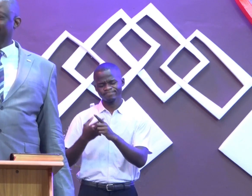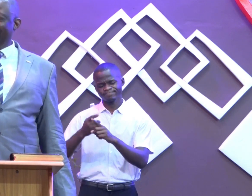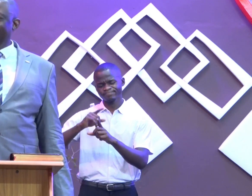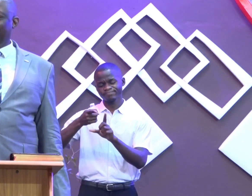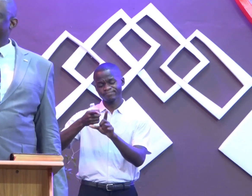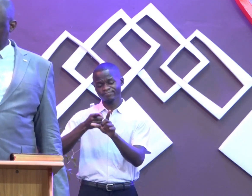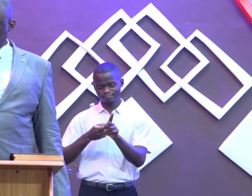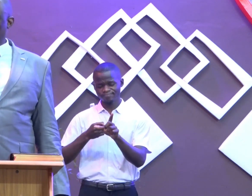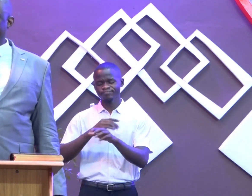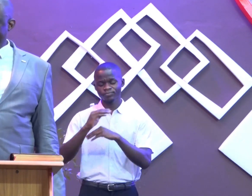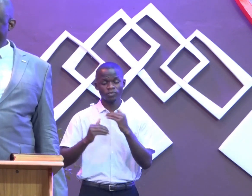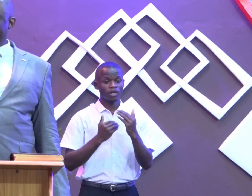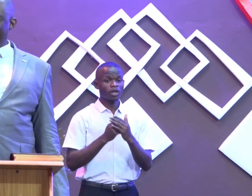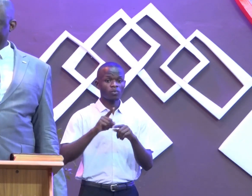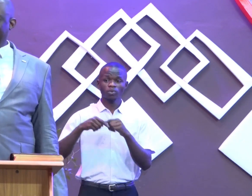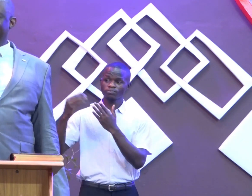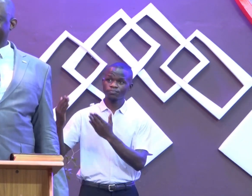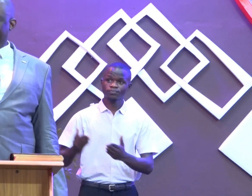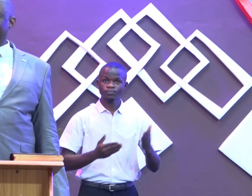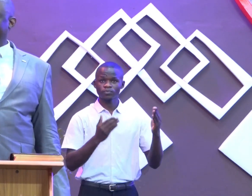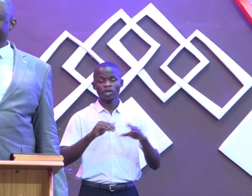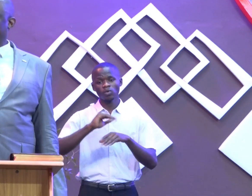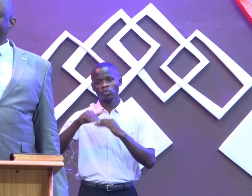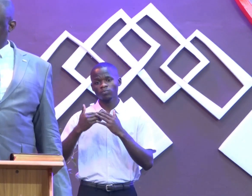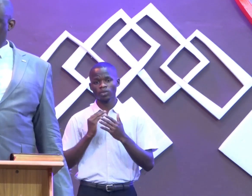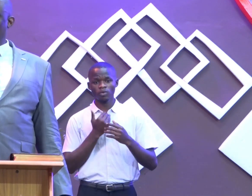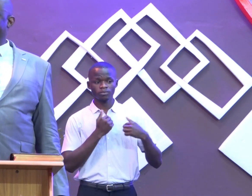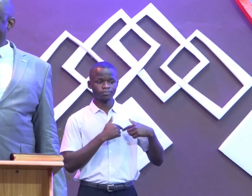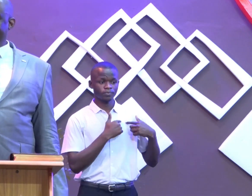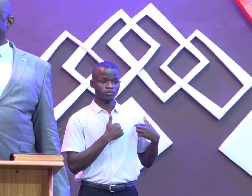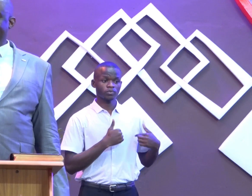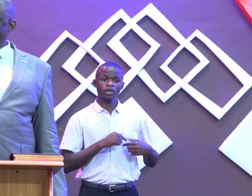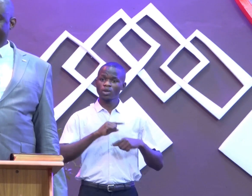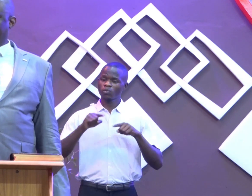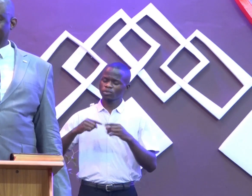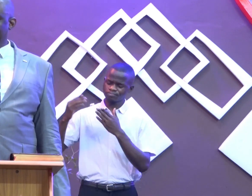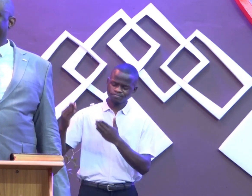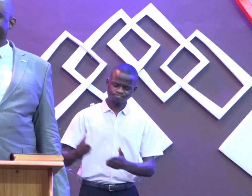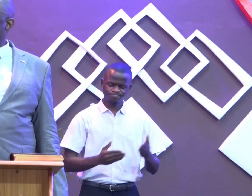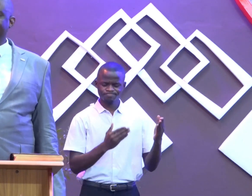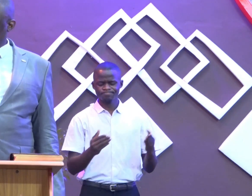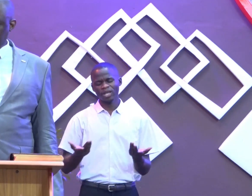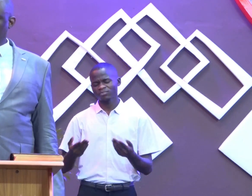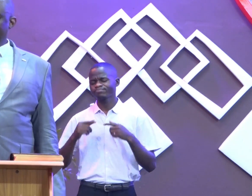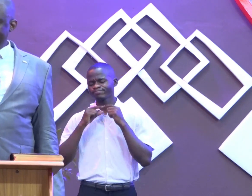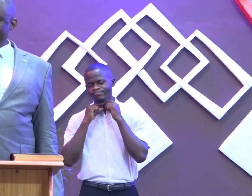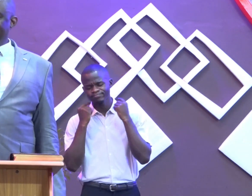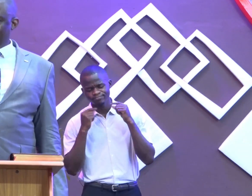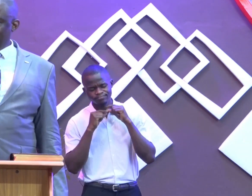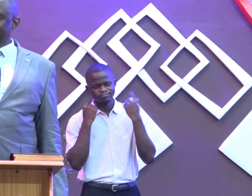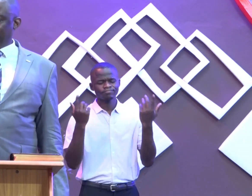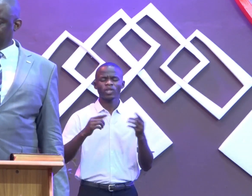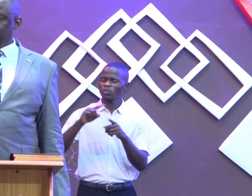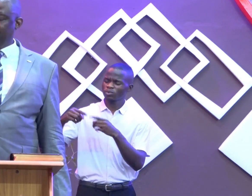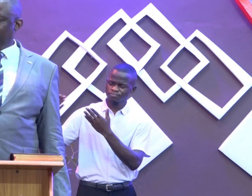July gwonna, tukwaniriza mitima gyaffe, tukwaniriza ng'abasumba, tukwaniriza